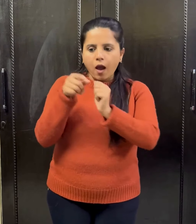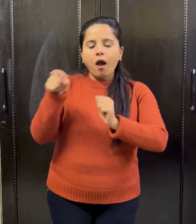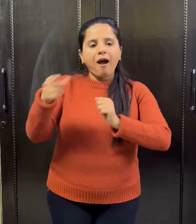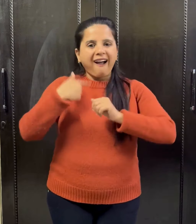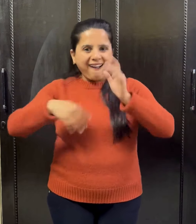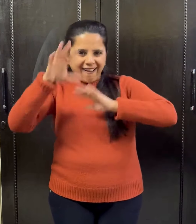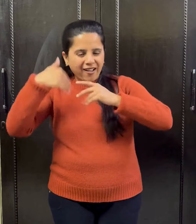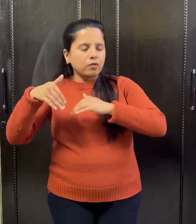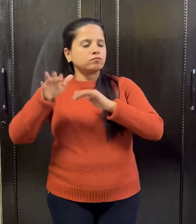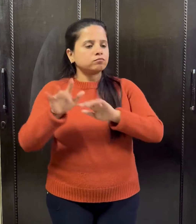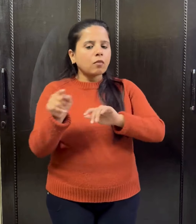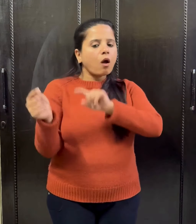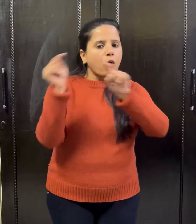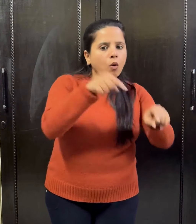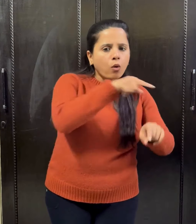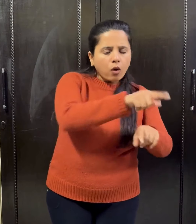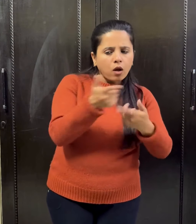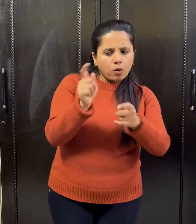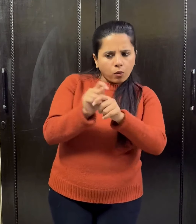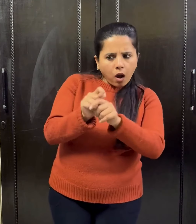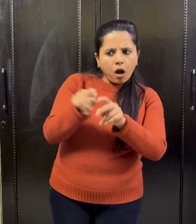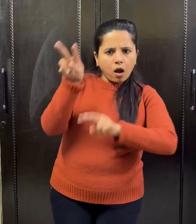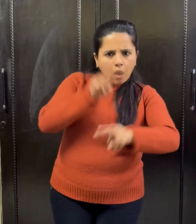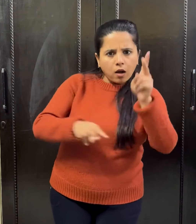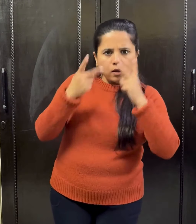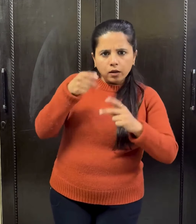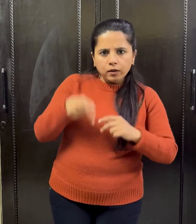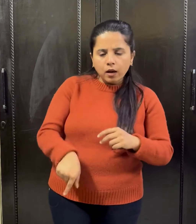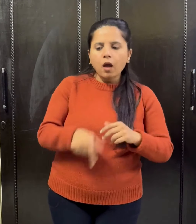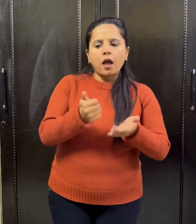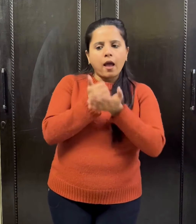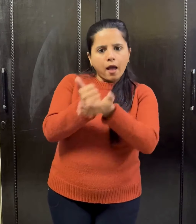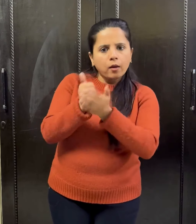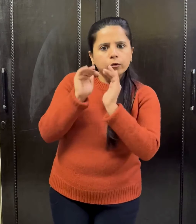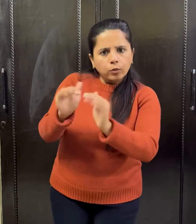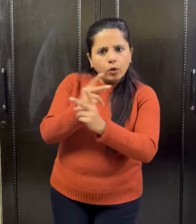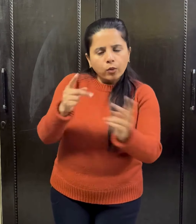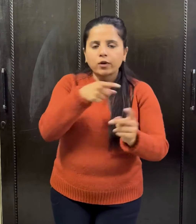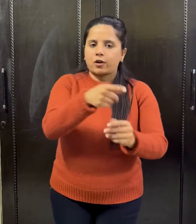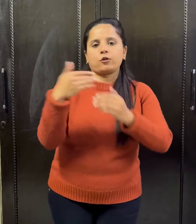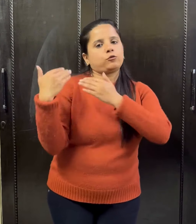करना और ऑन ग्राउंड इंप्लीमेंटेशन के लिए सहायता करना उनका काम है।